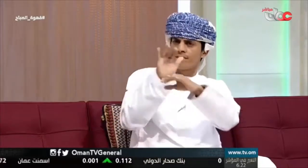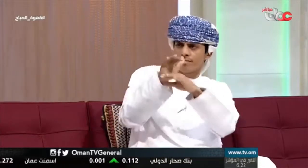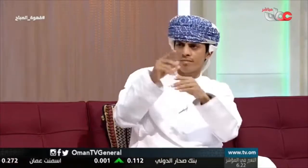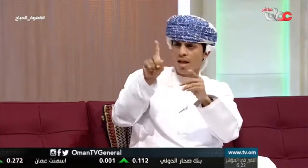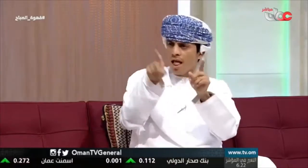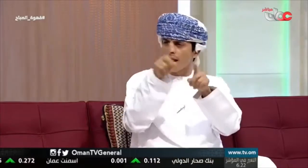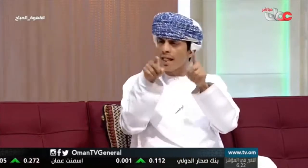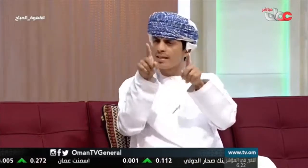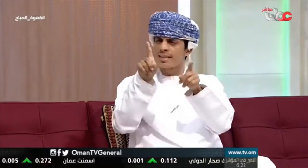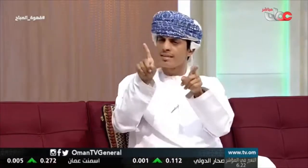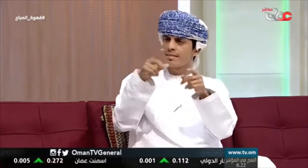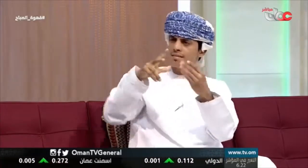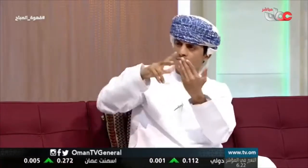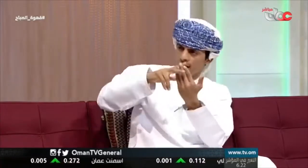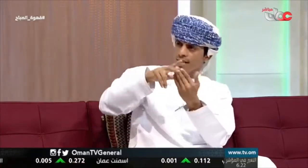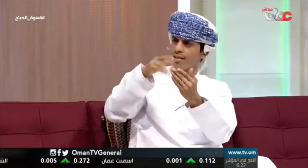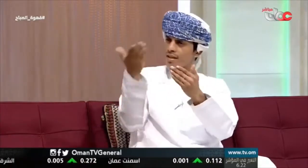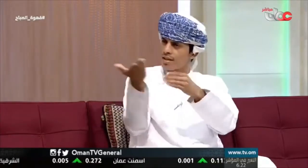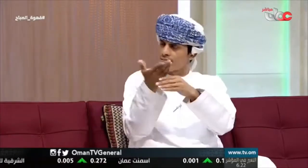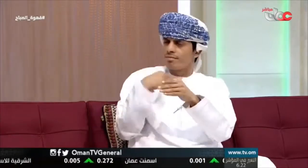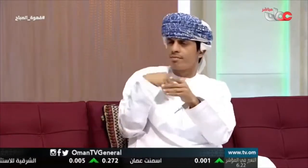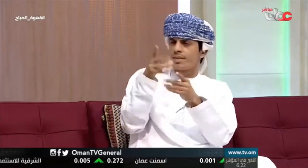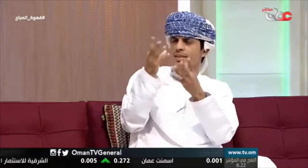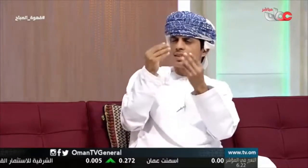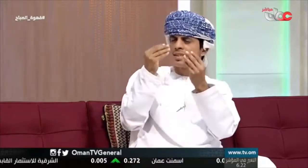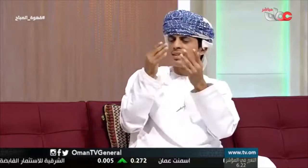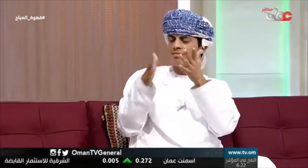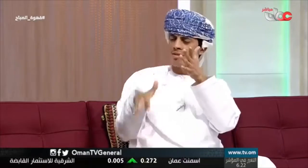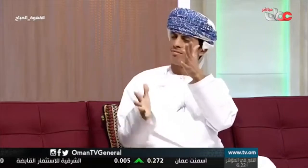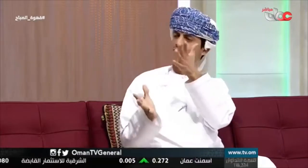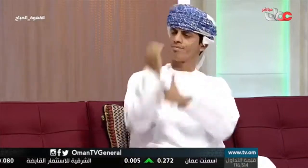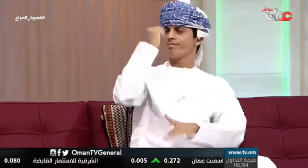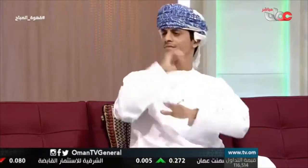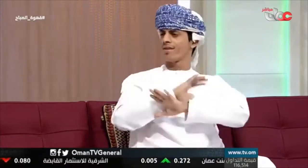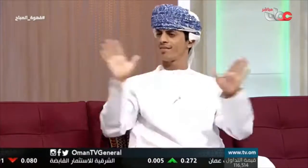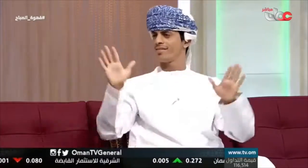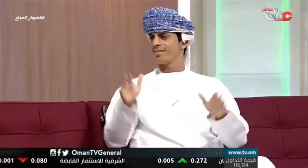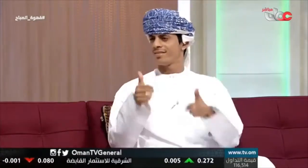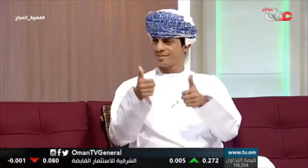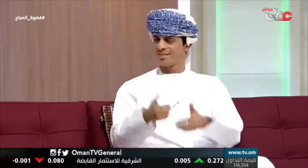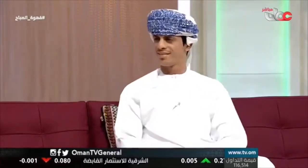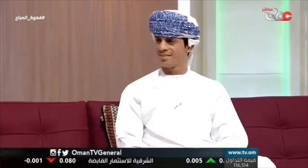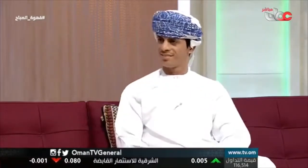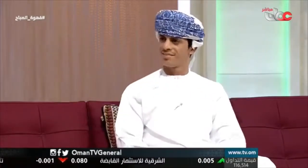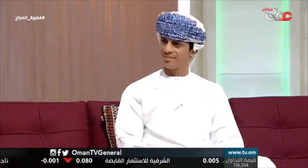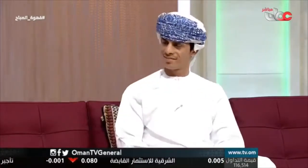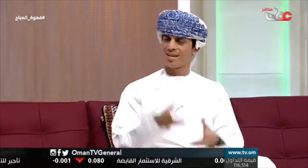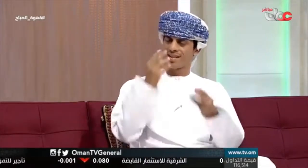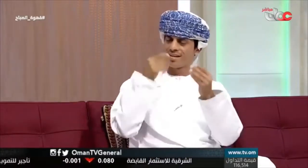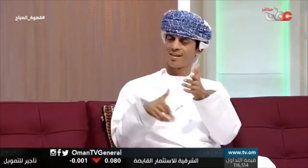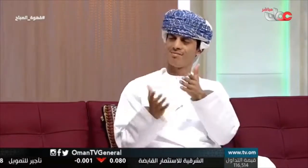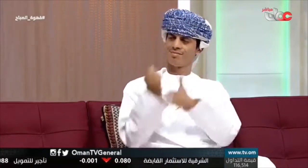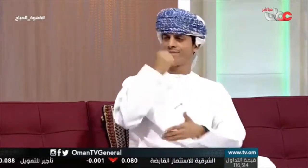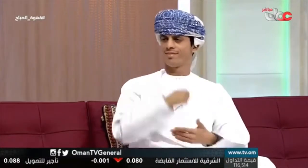السمع، لا بالعكس. طبعاً أنا كنت ألاحظ دائماً والدي وجدي واكتسبت هذه المهارة ولله